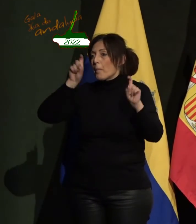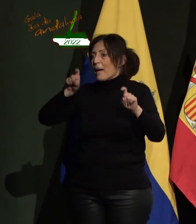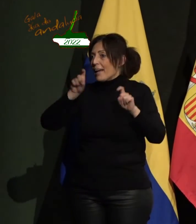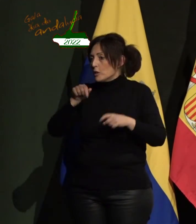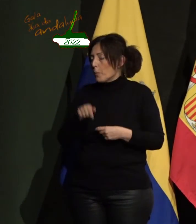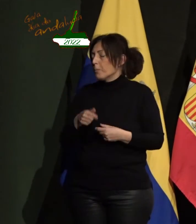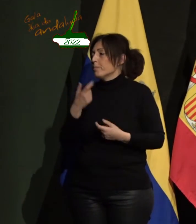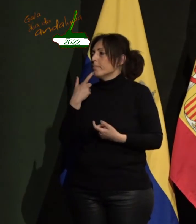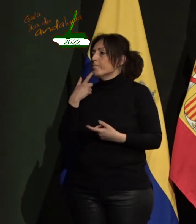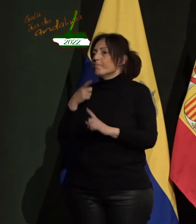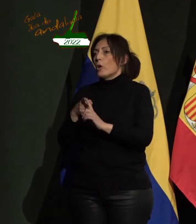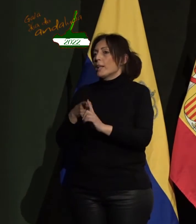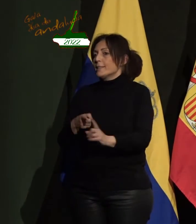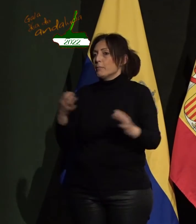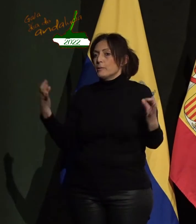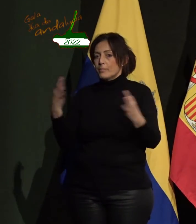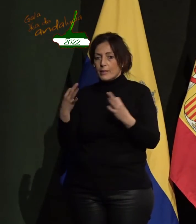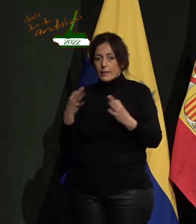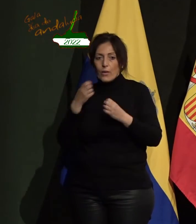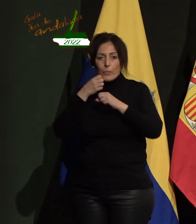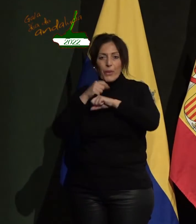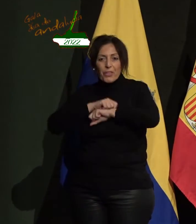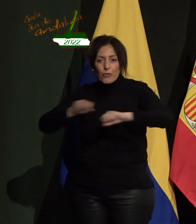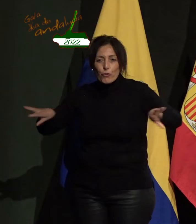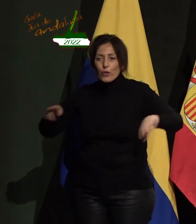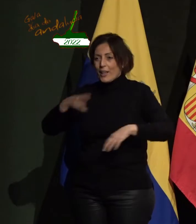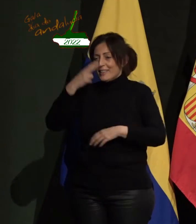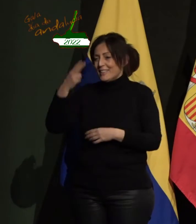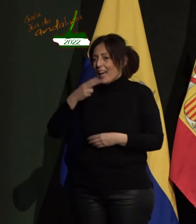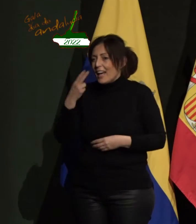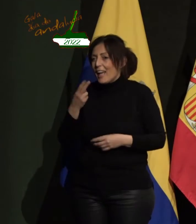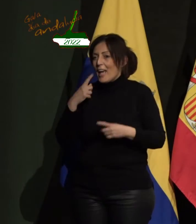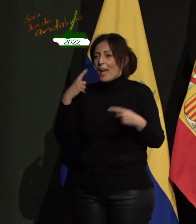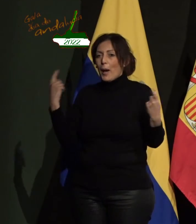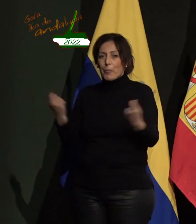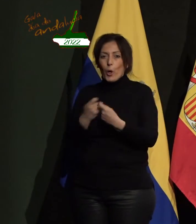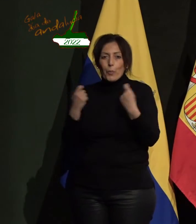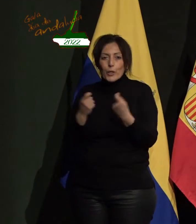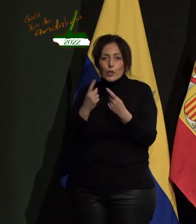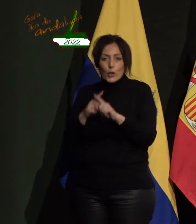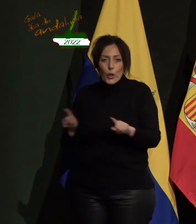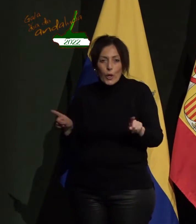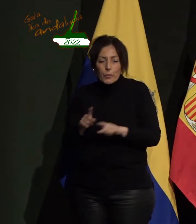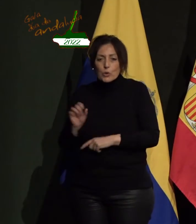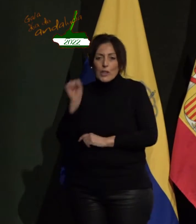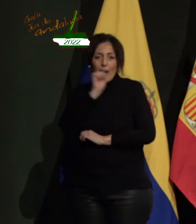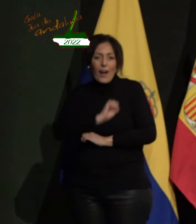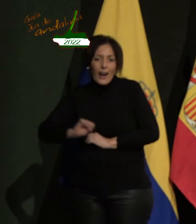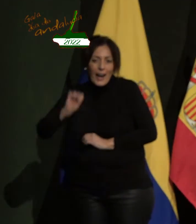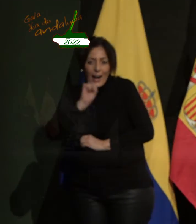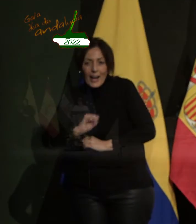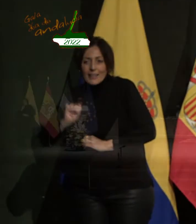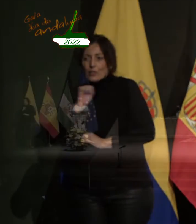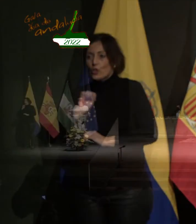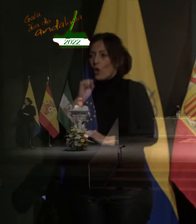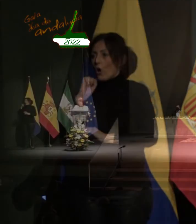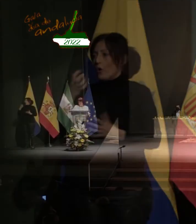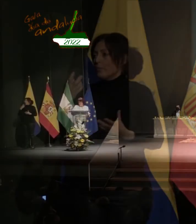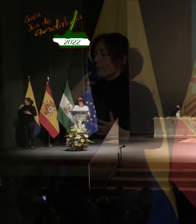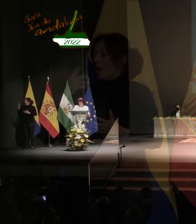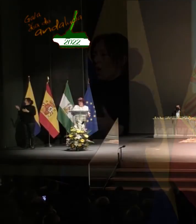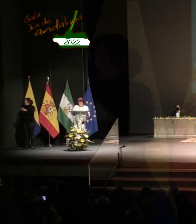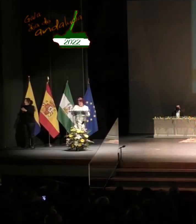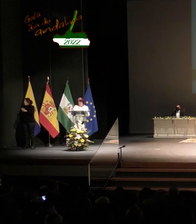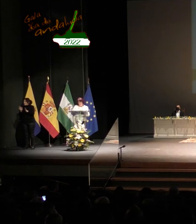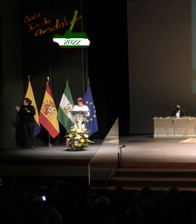Viro. Su objetivo principal es difundir el interés, la promoción de la música a través del canto coral, así como fomentar el estudio y